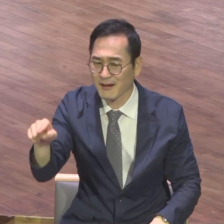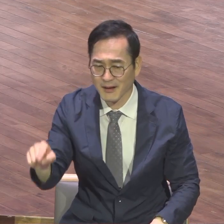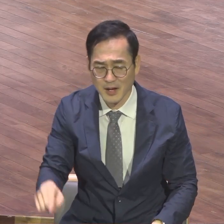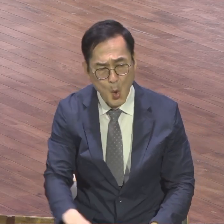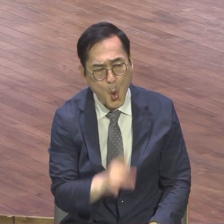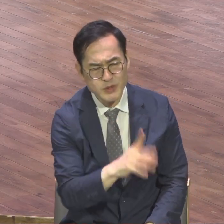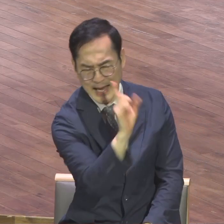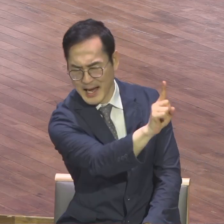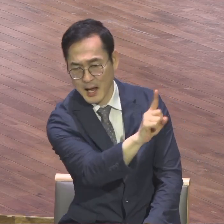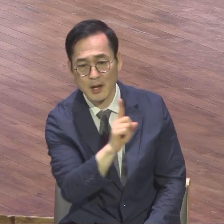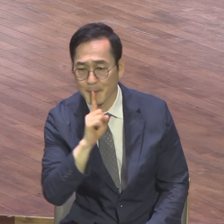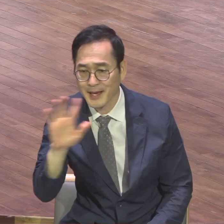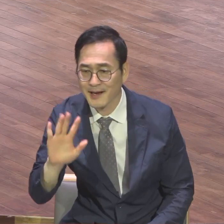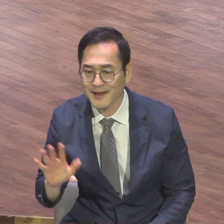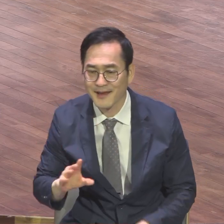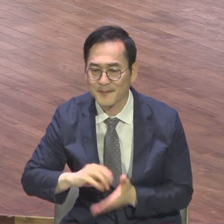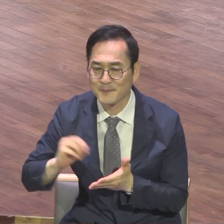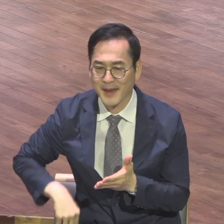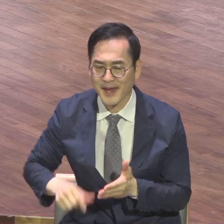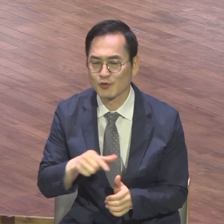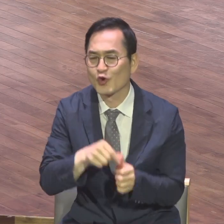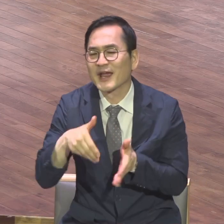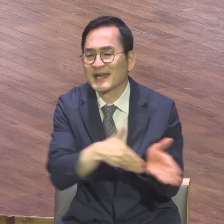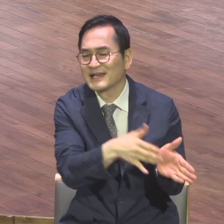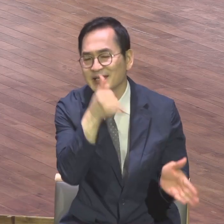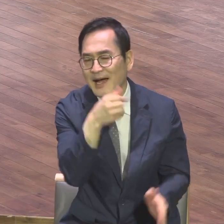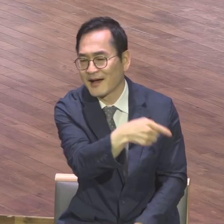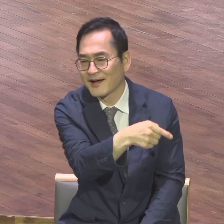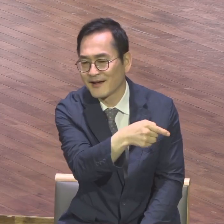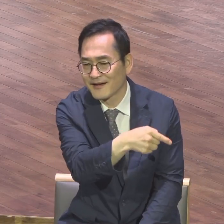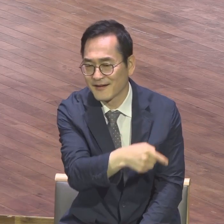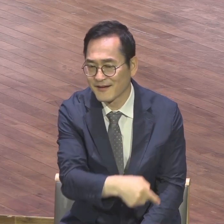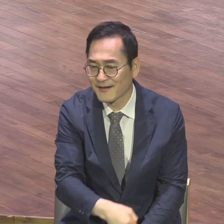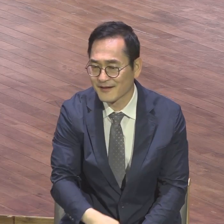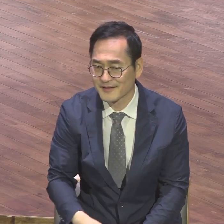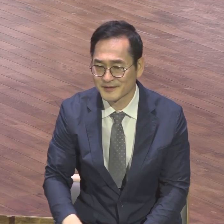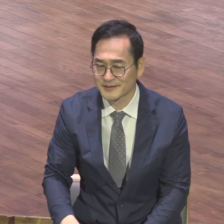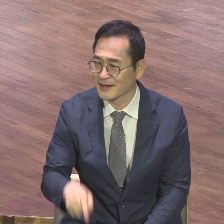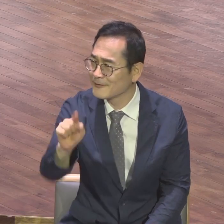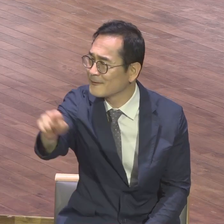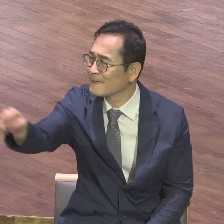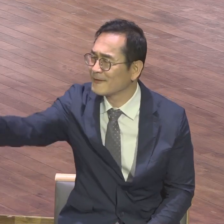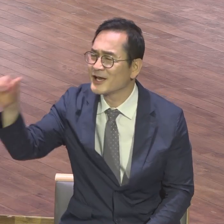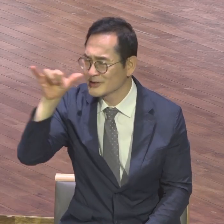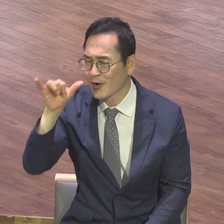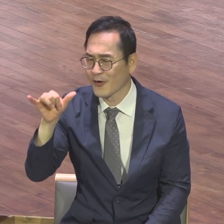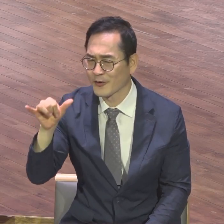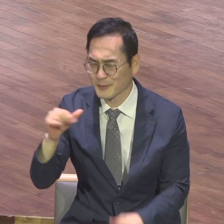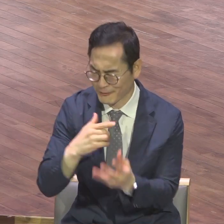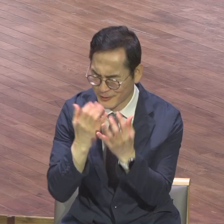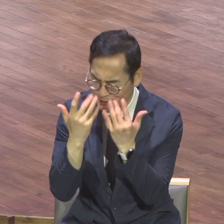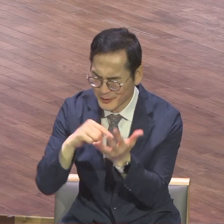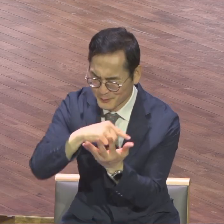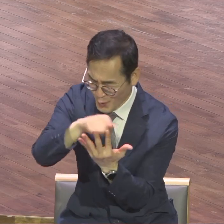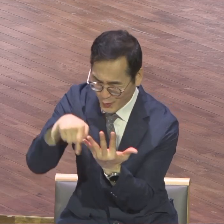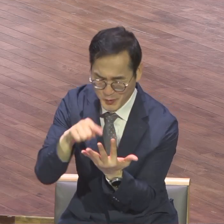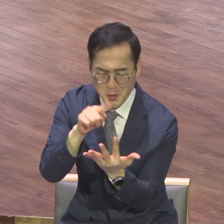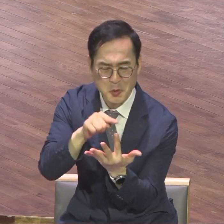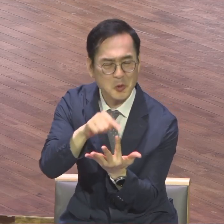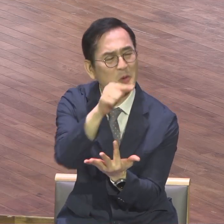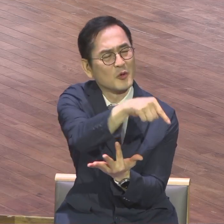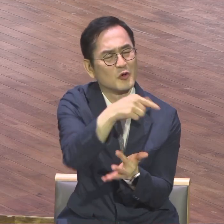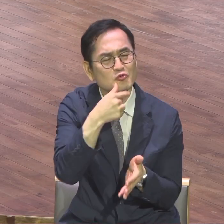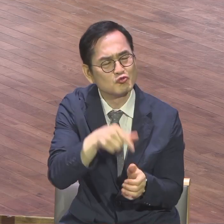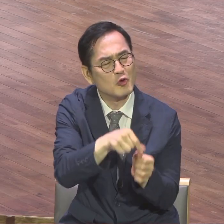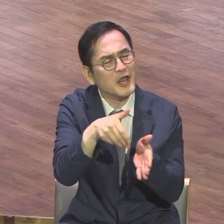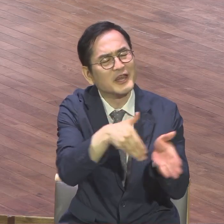많잖아요. 모든 종교는 다 구원이 있는 것 지금 말하잖아요. 이 사단의 고도의 전략이죠. 지금도